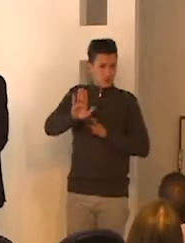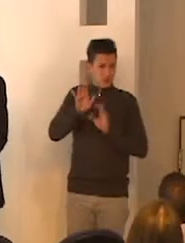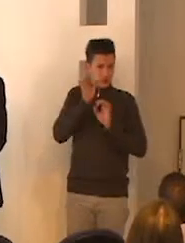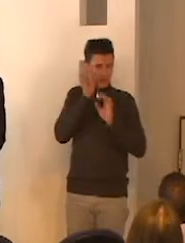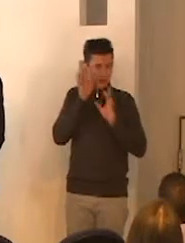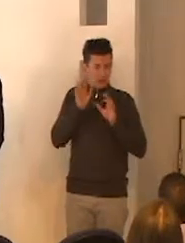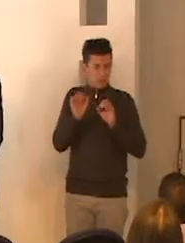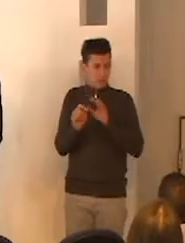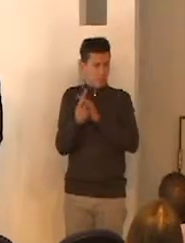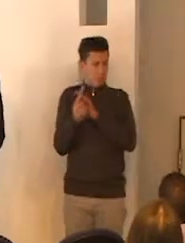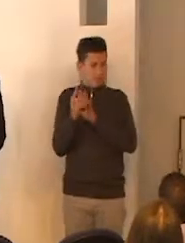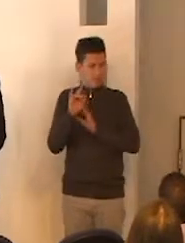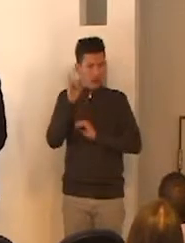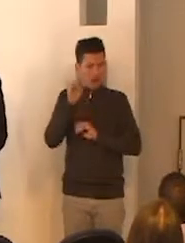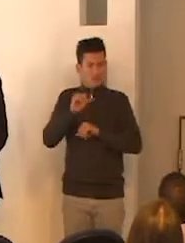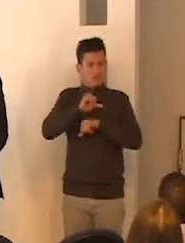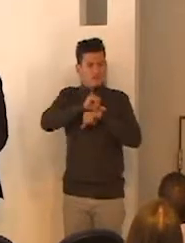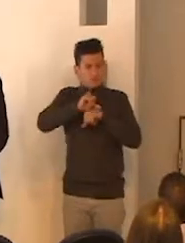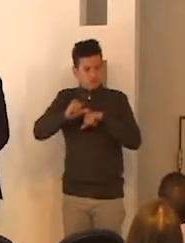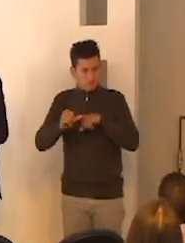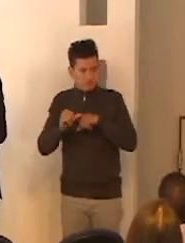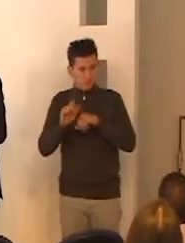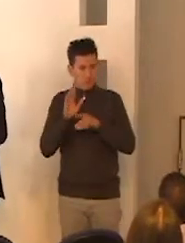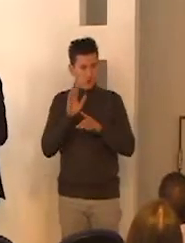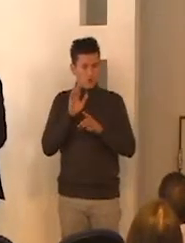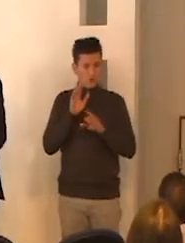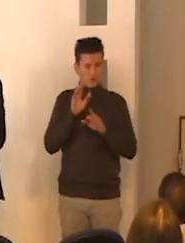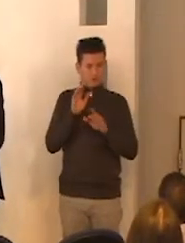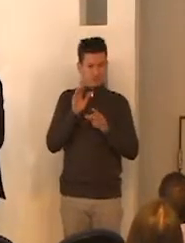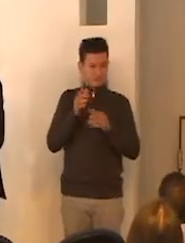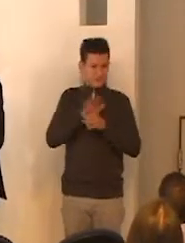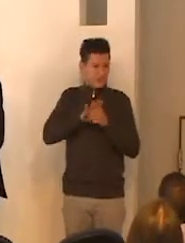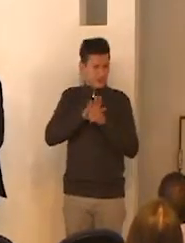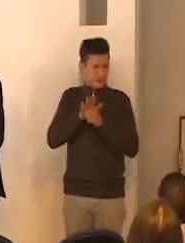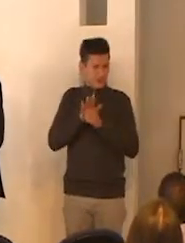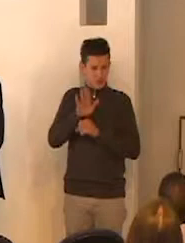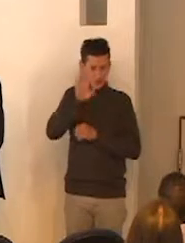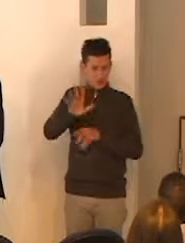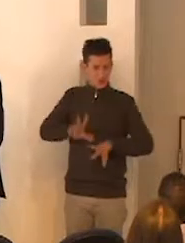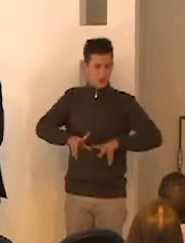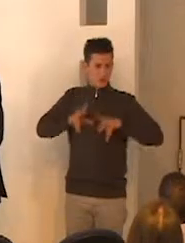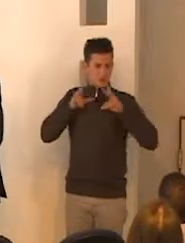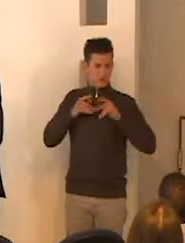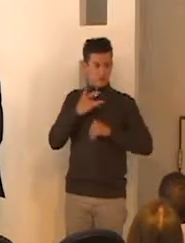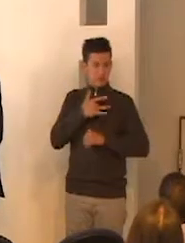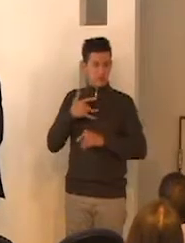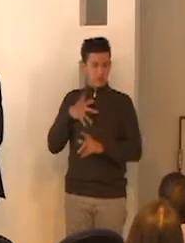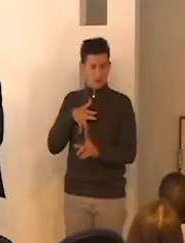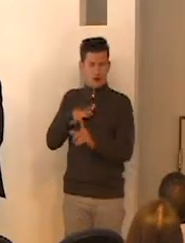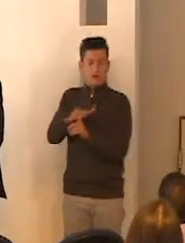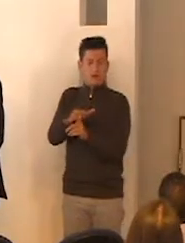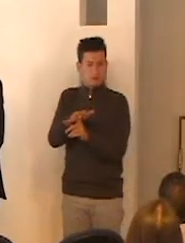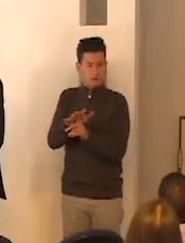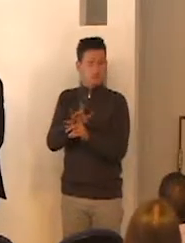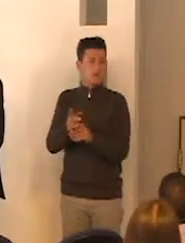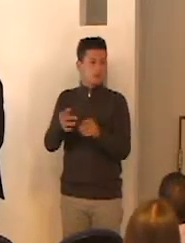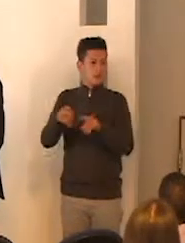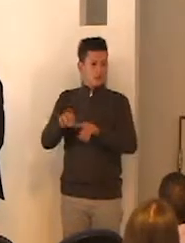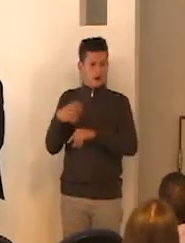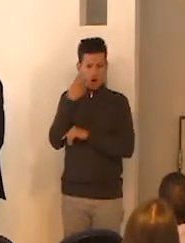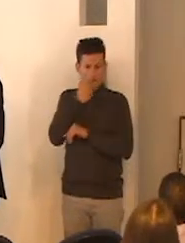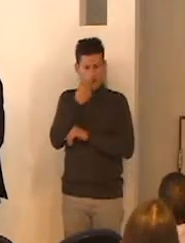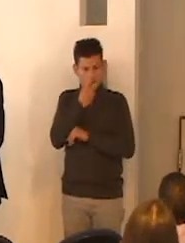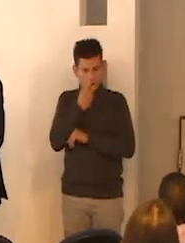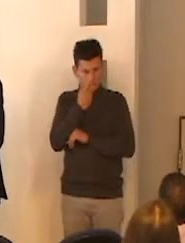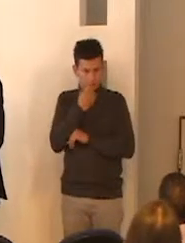transitorios, intervenciones quirúrgicas y otro tipo de situaciones de salud, ven afectada su